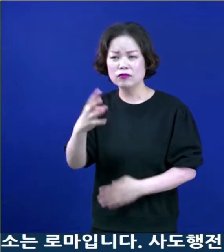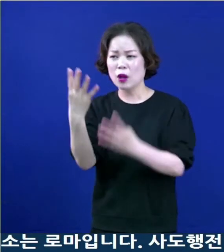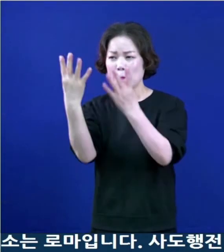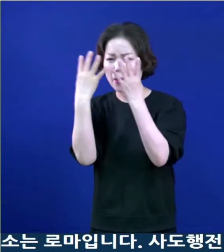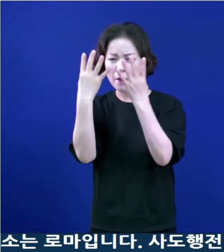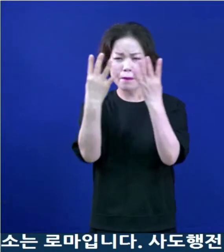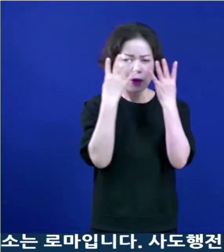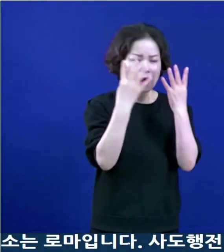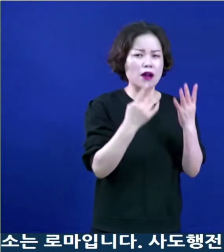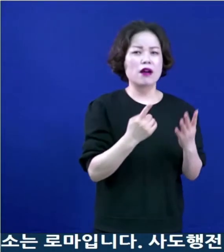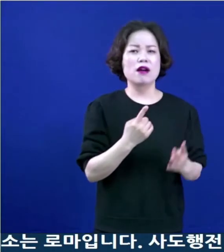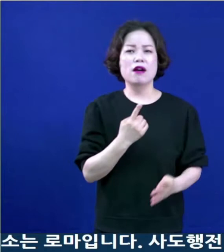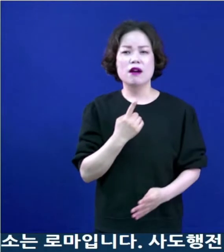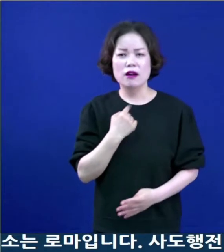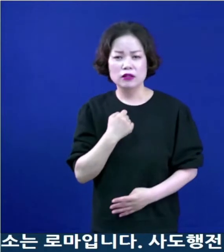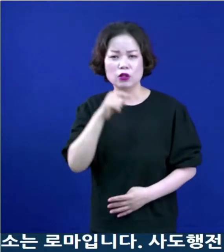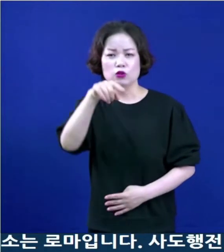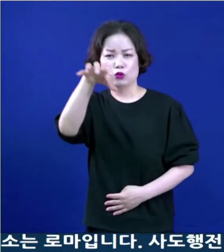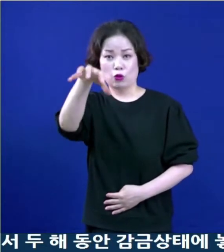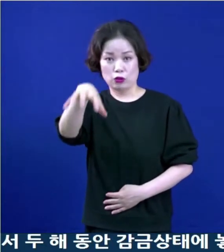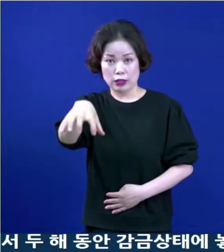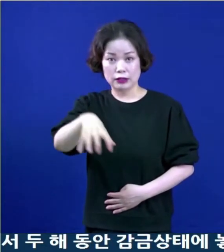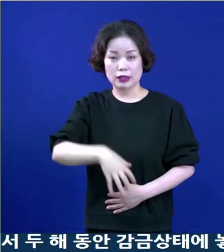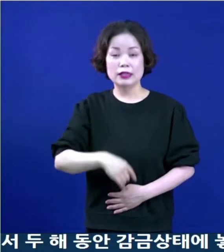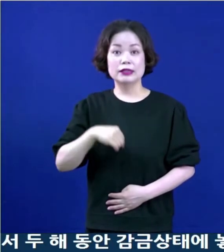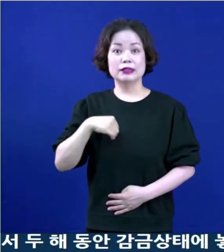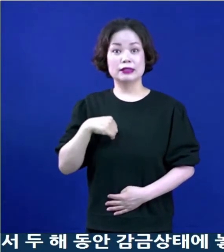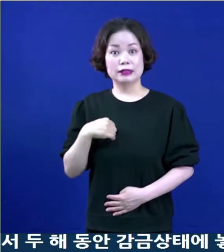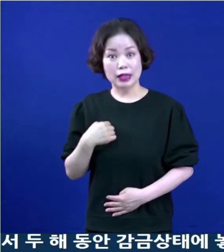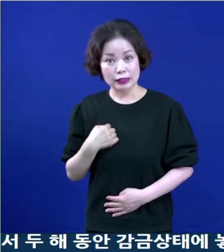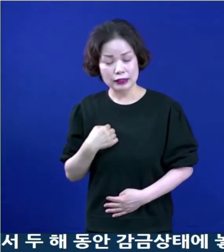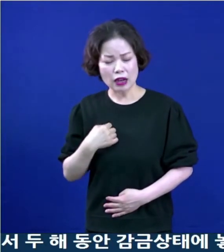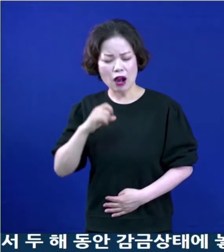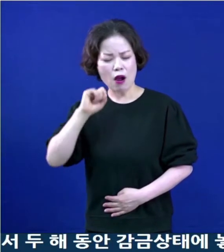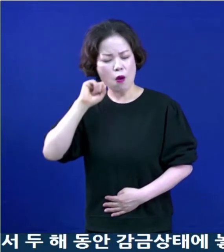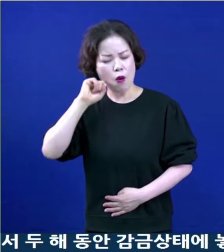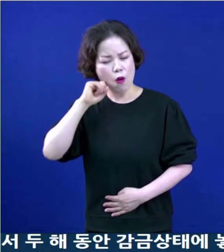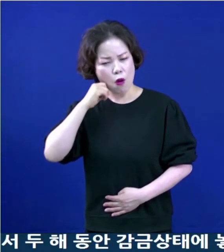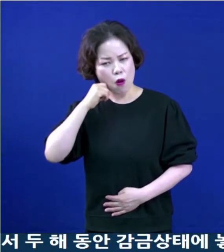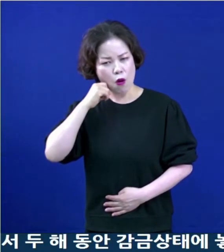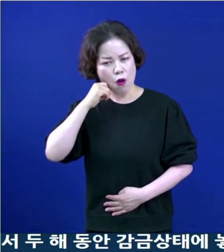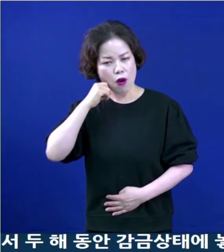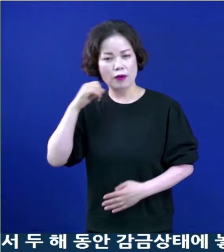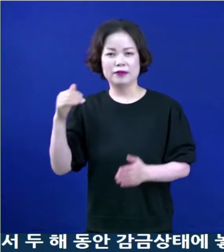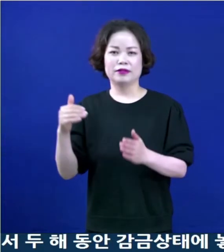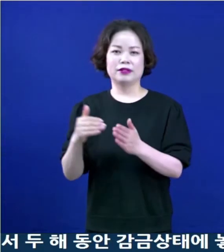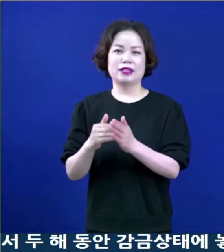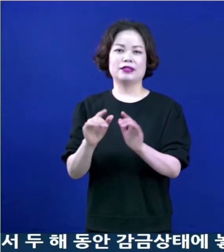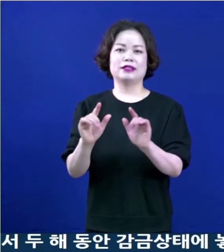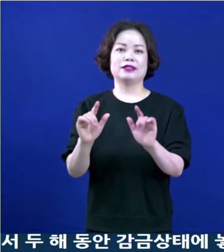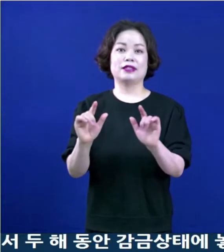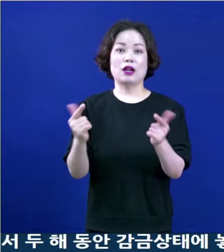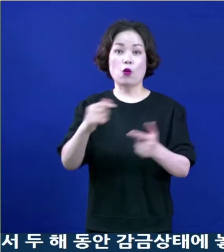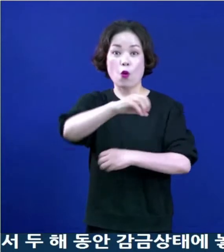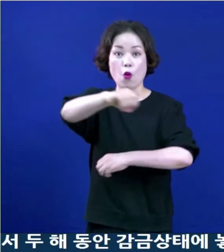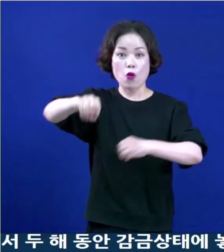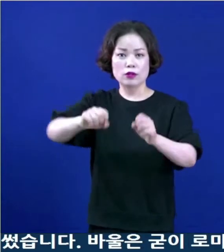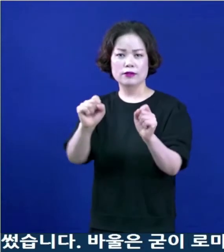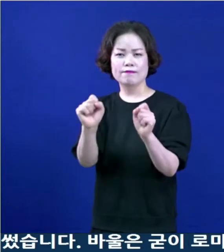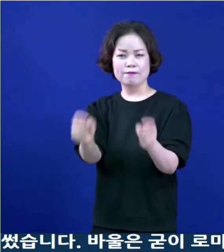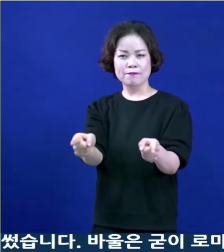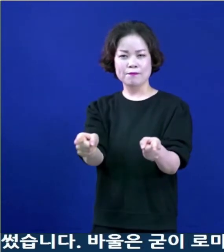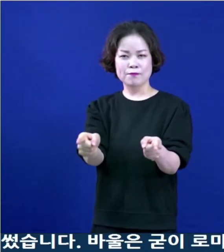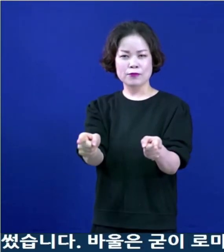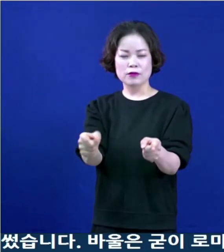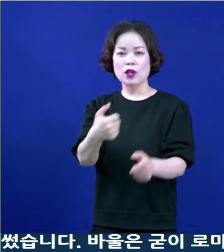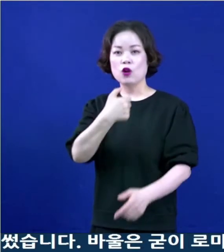되었는데 그 투옥된 곳에서 자신의 이 어려움을 끝내려 하지 아니하고 그것을 오히려 기회 삼아서